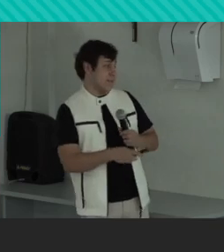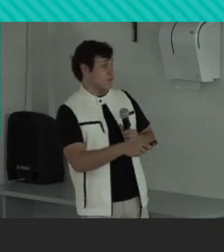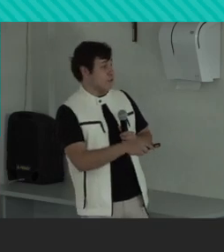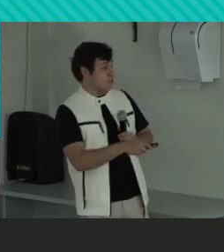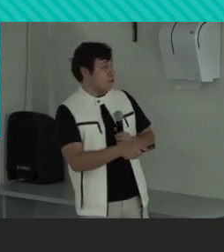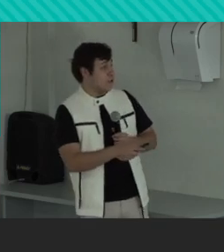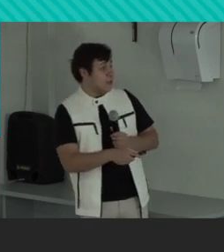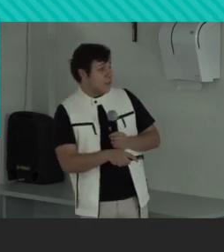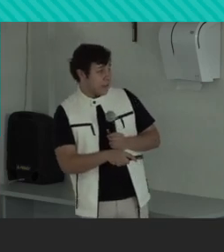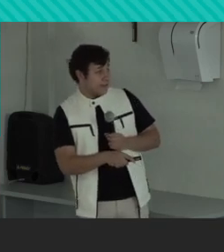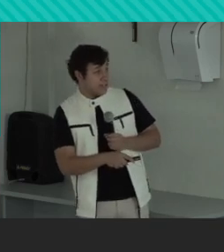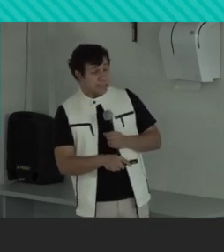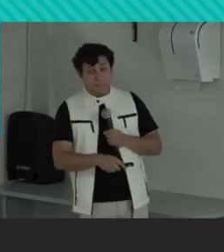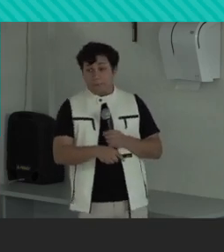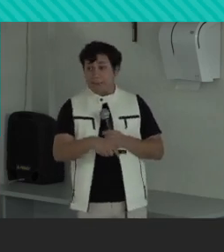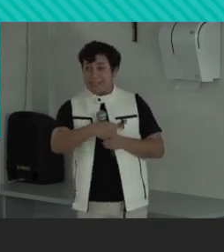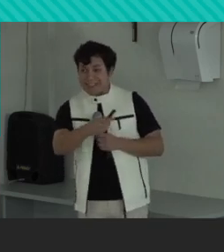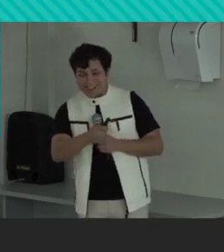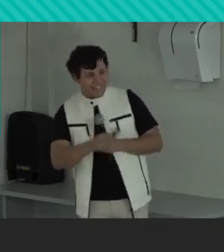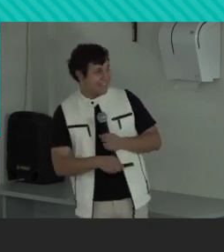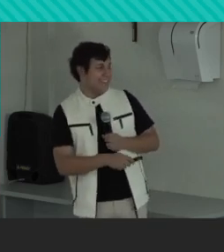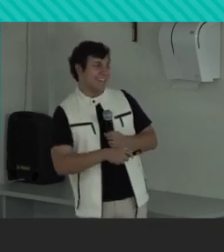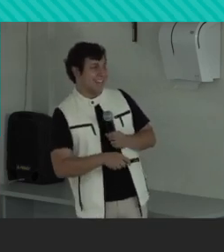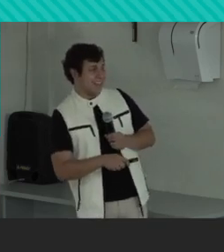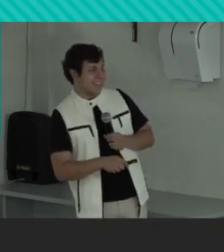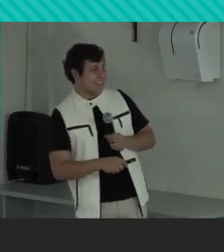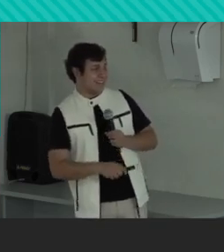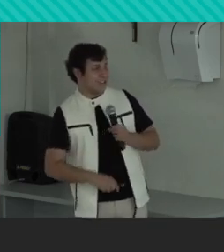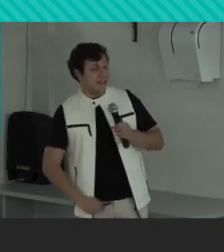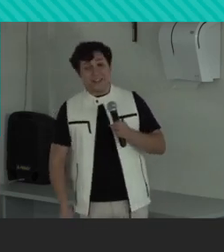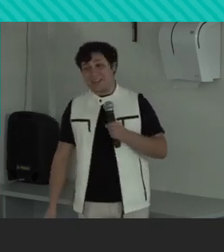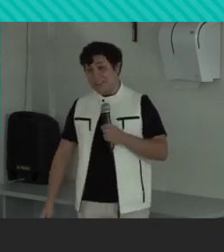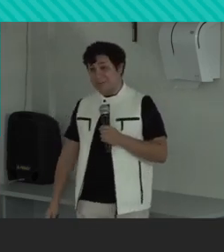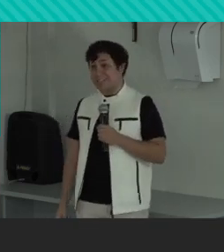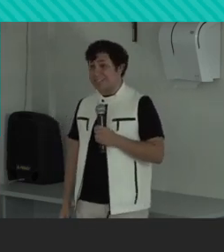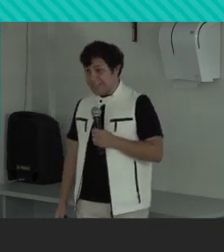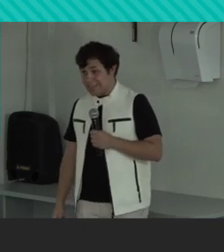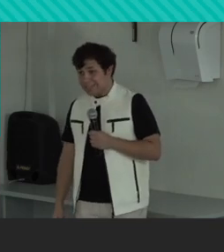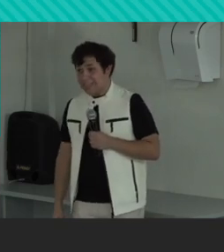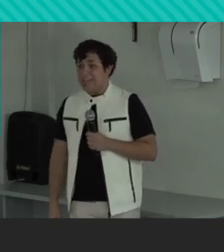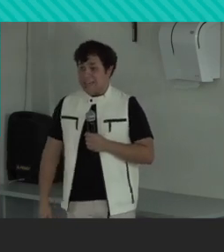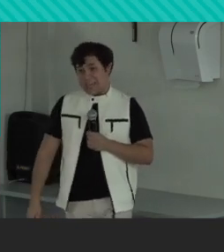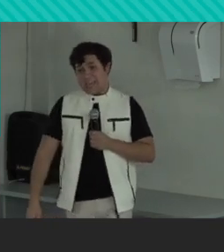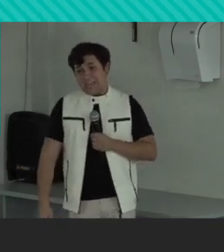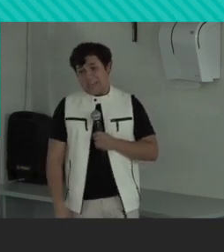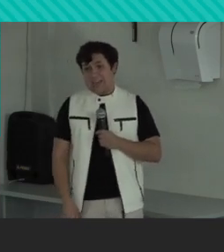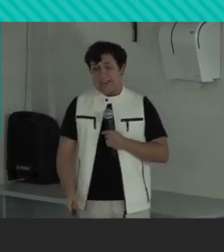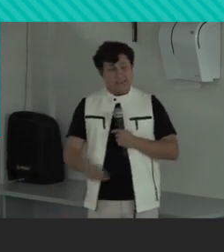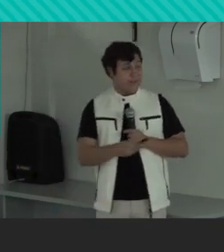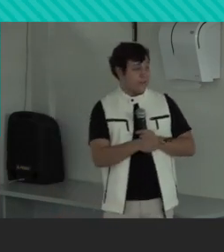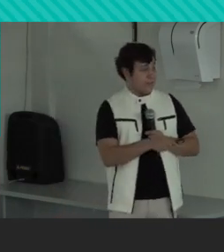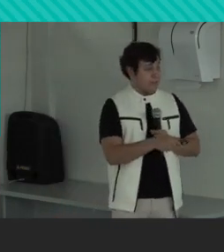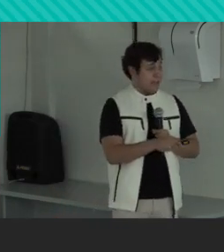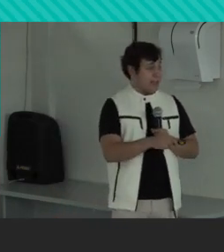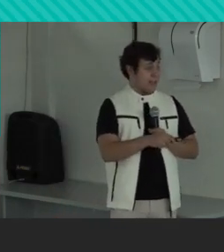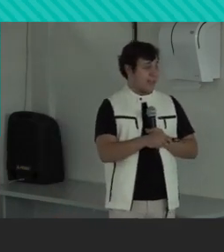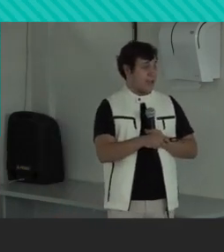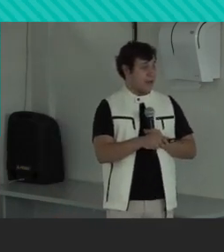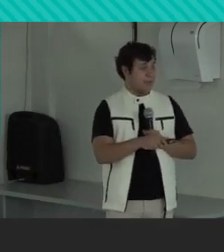muy bonito. 23 de septiembre, ya casi, es el Día Internacional de las Lenguas de Señas. En esa misma semana anterior al